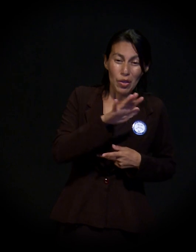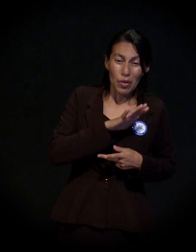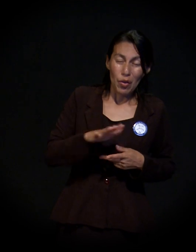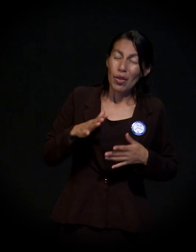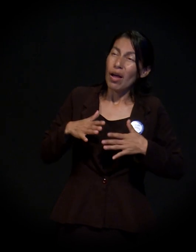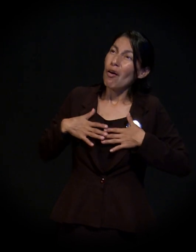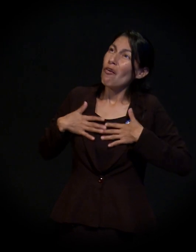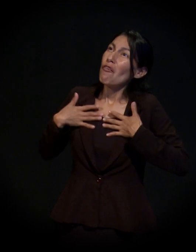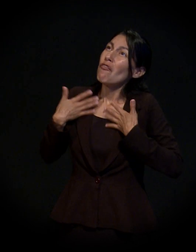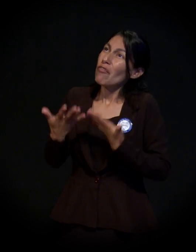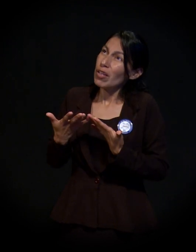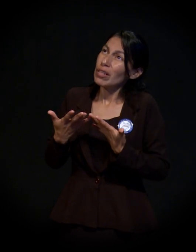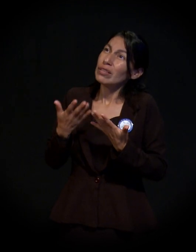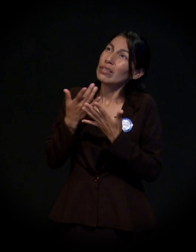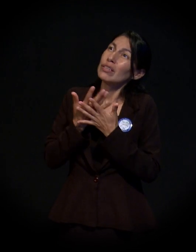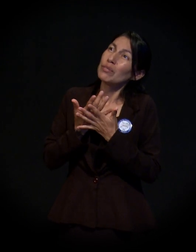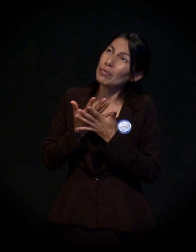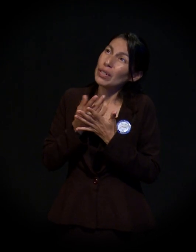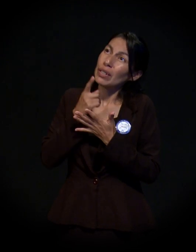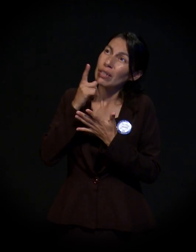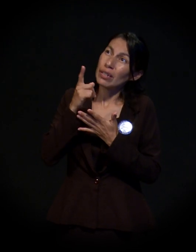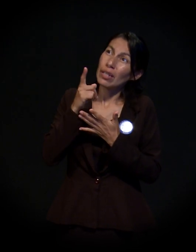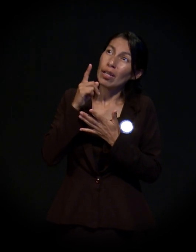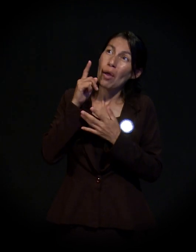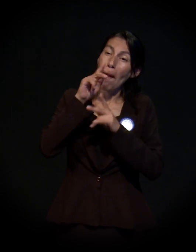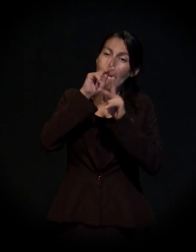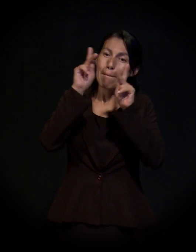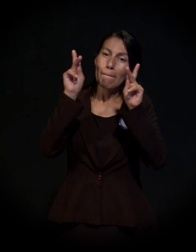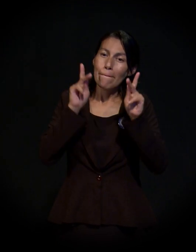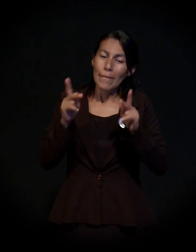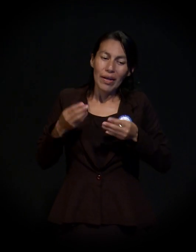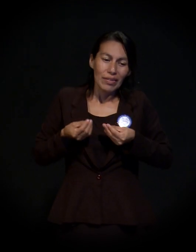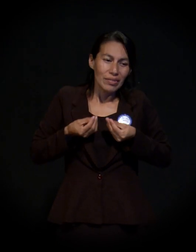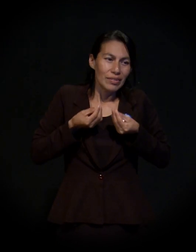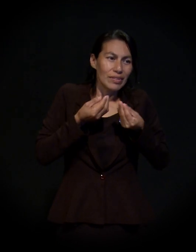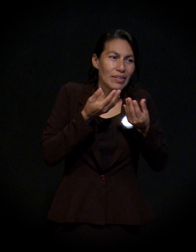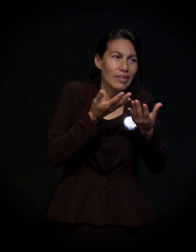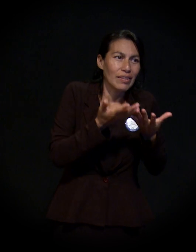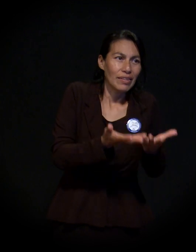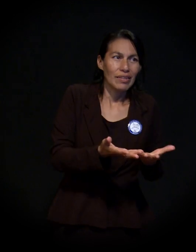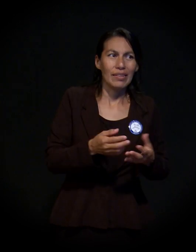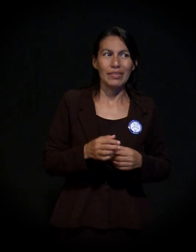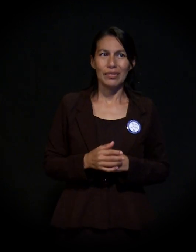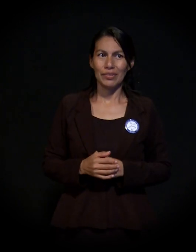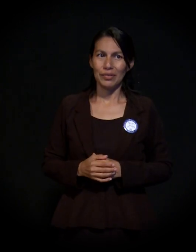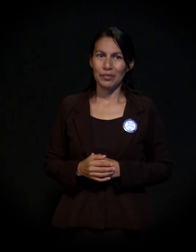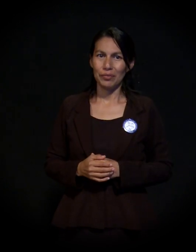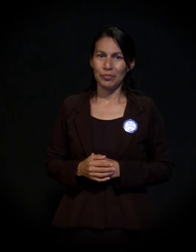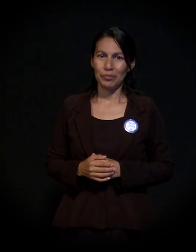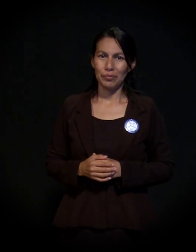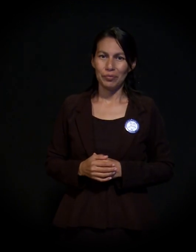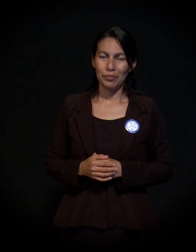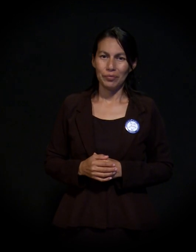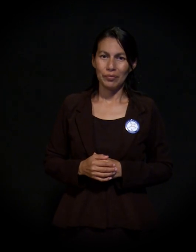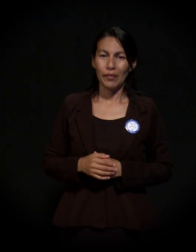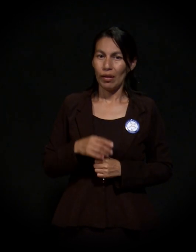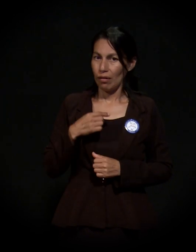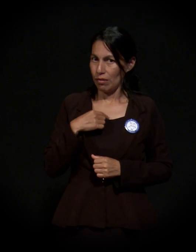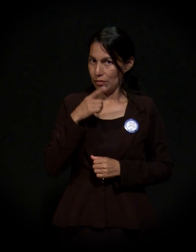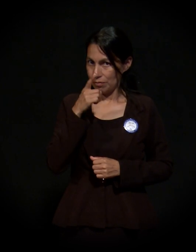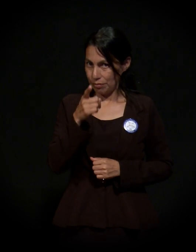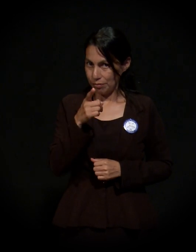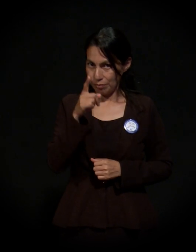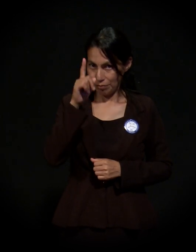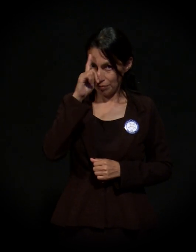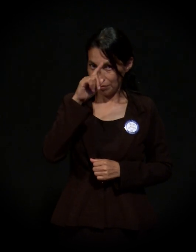ha confiado. Amén, amén. Y yo les recomiendo que se